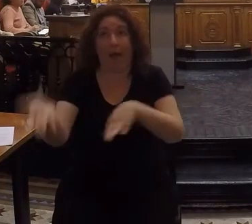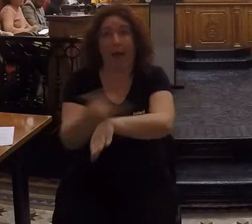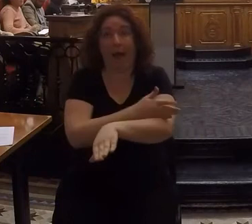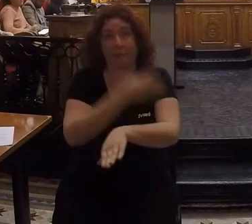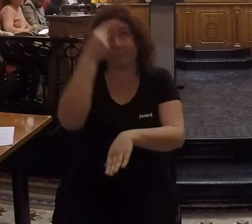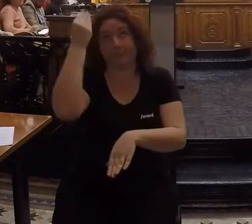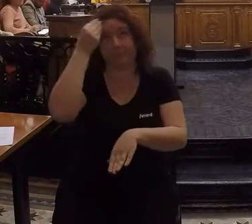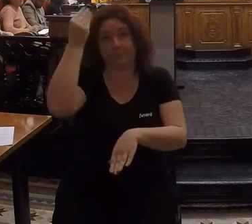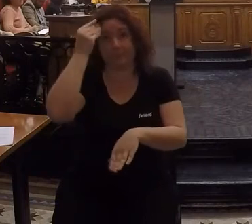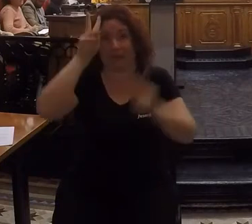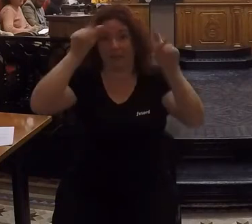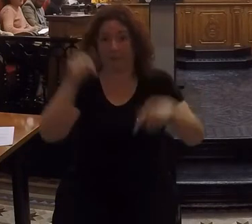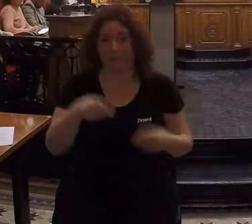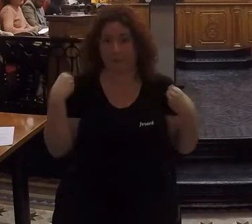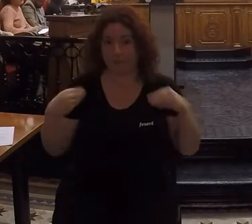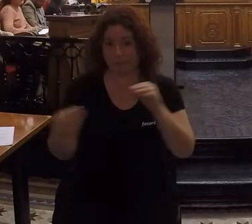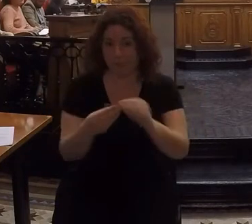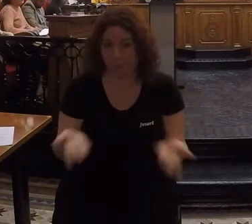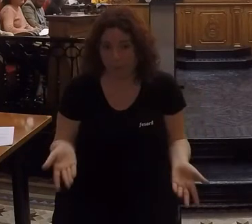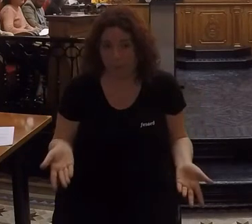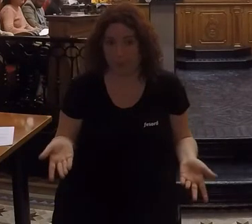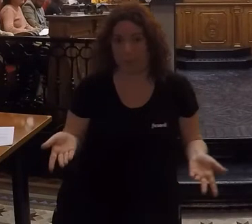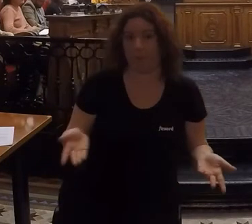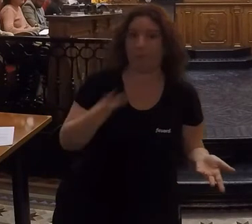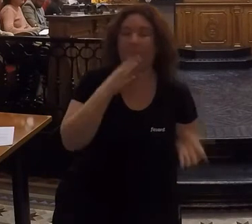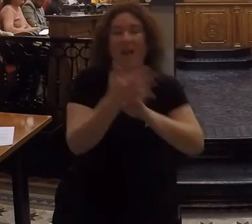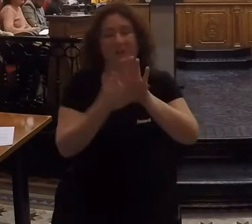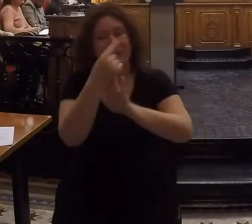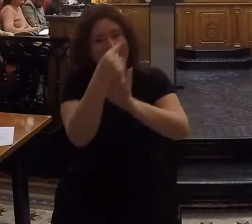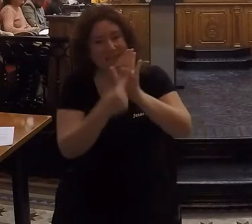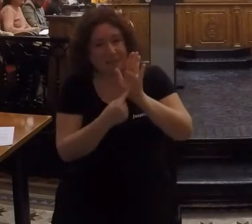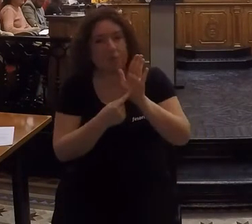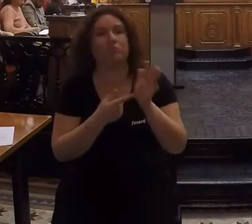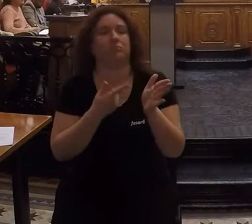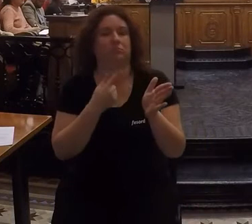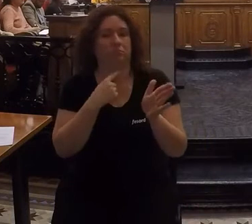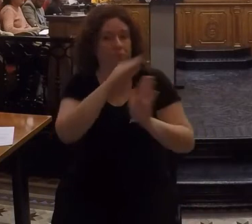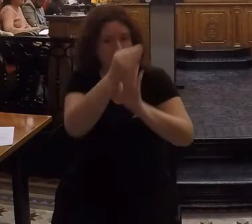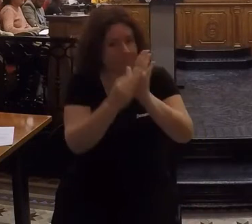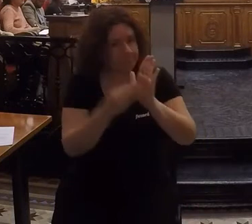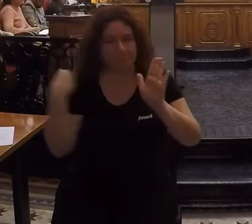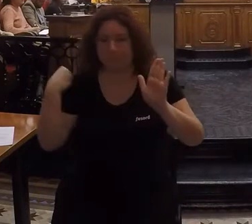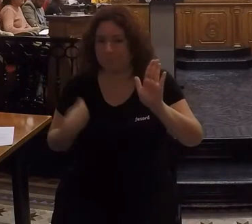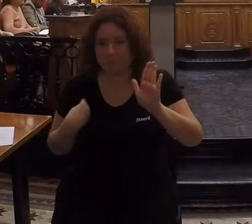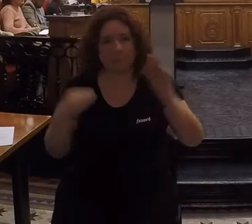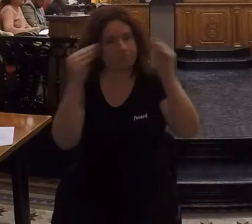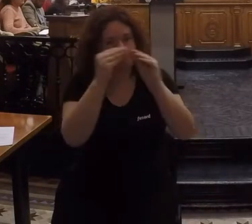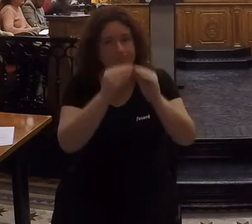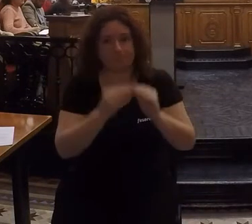diré que en función de la aplicación de dichos requisitos, si finalmente se entiende que son muy